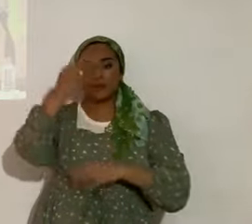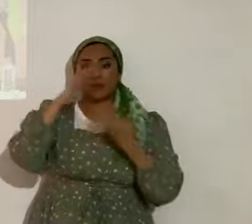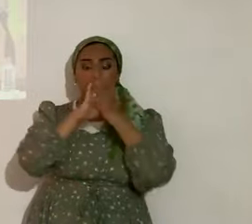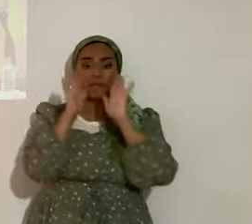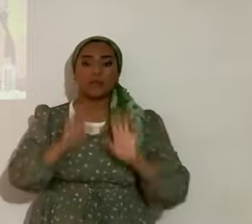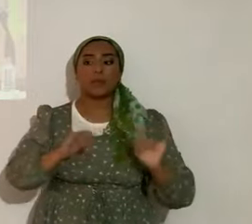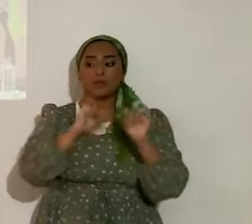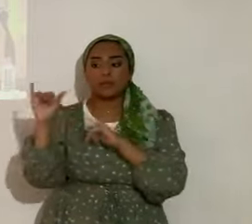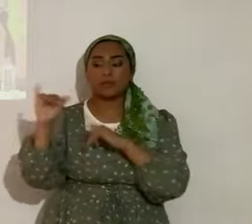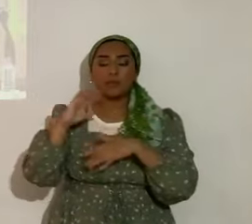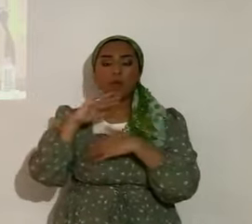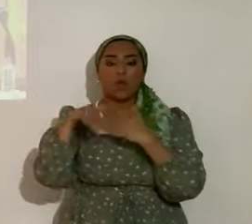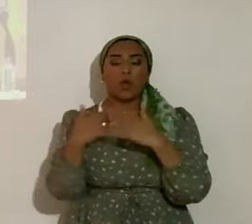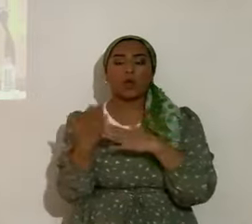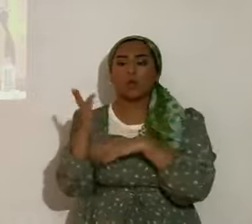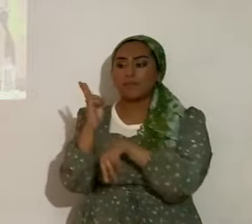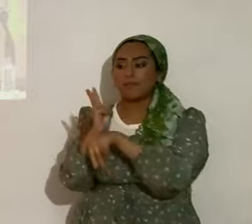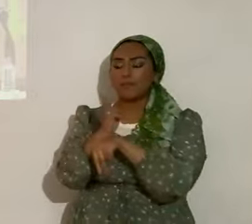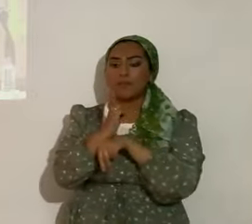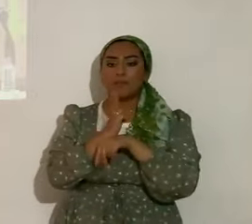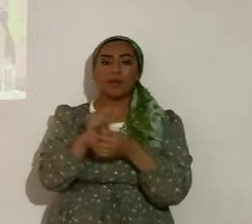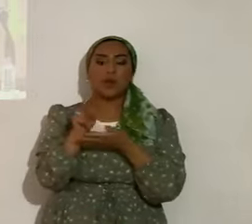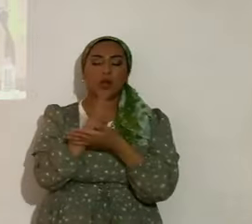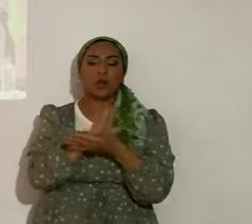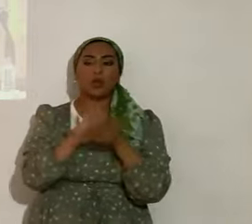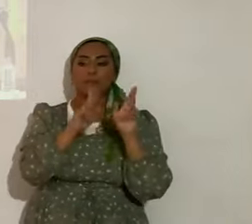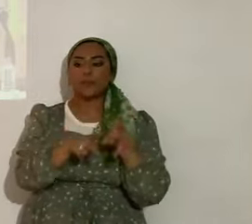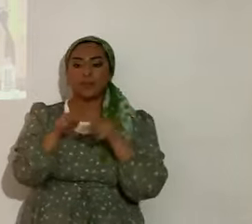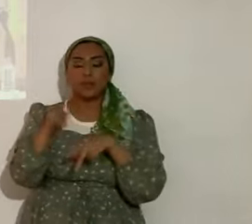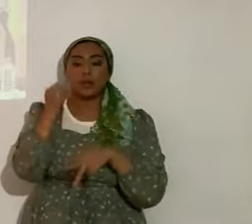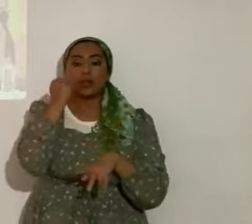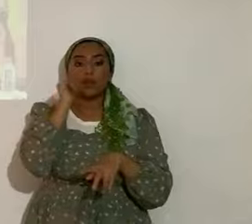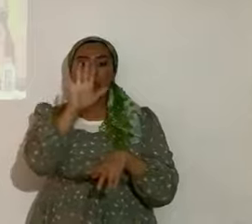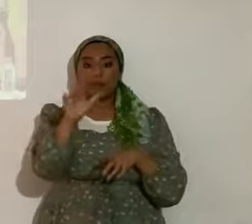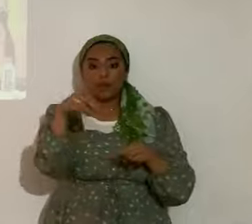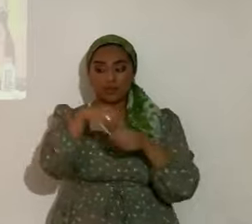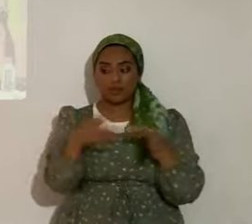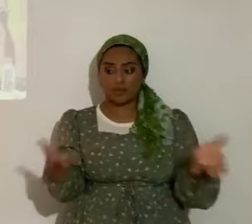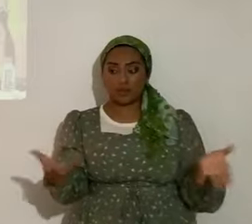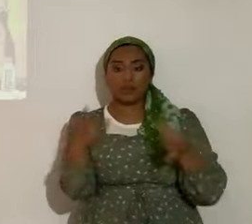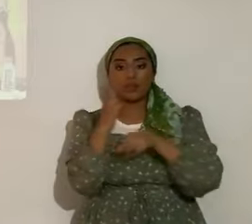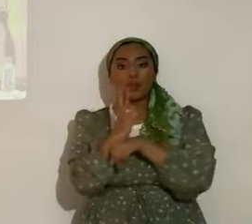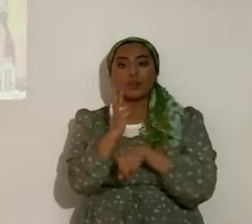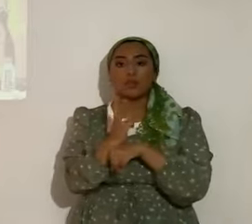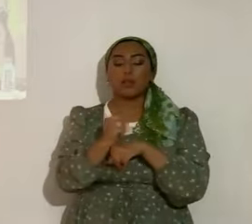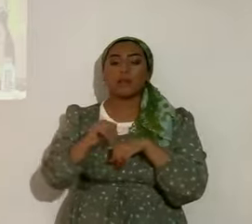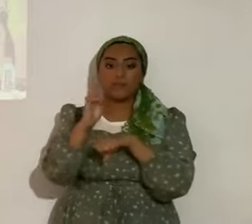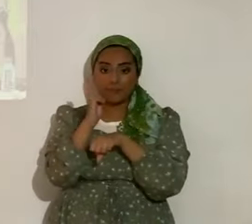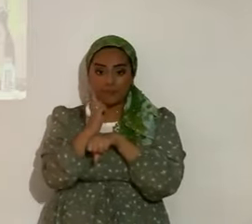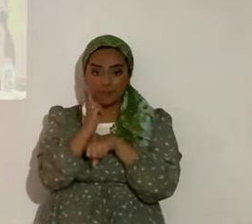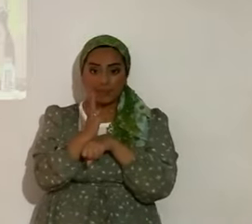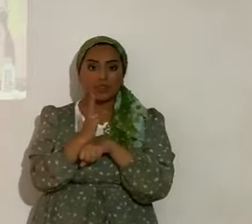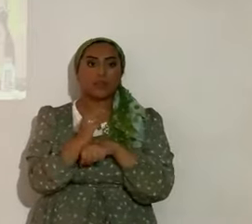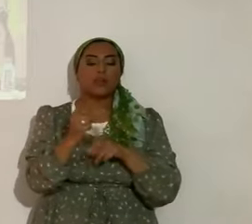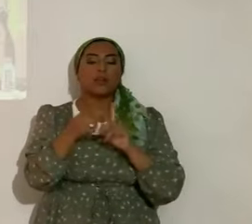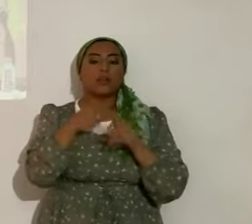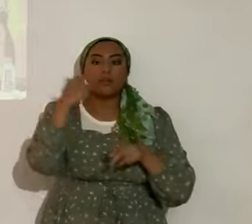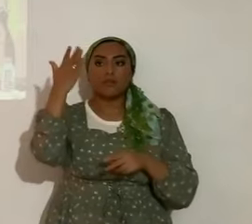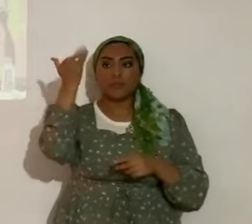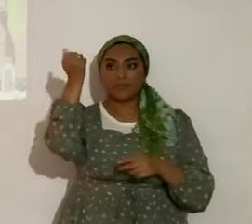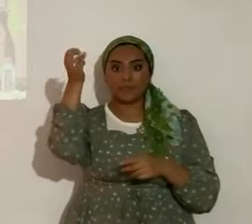como en todas las Keilot de los Kadoshim. Entonces, si tú estás en esta Keilah, que es una de las Keilot de